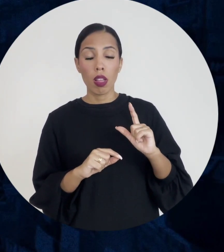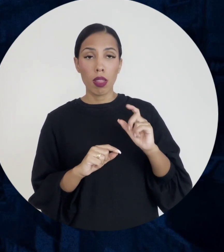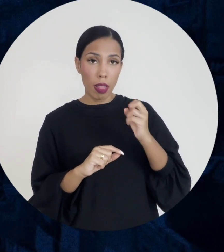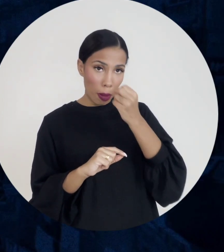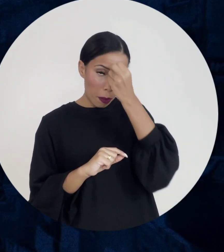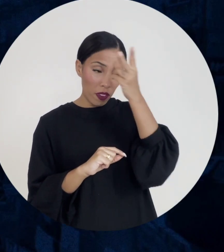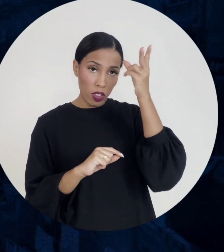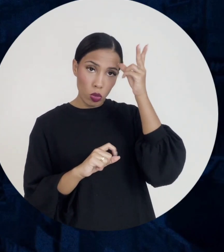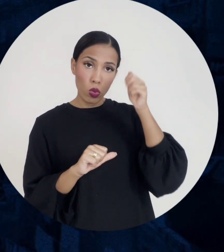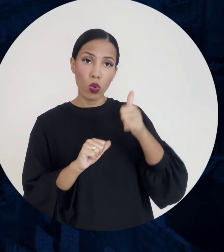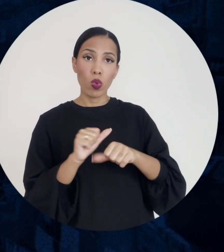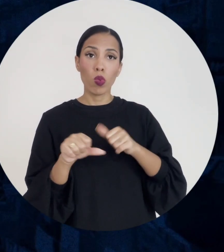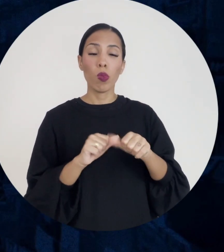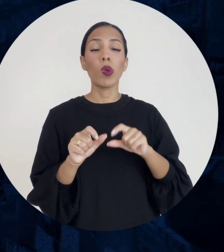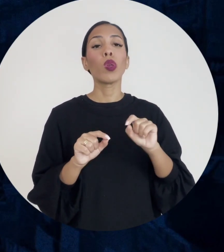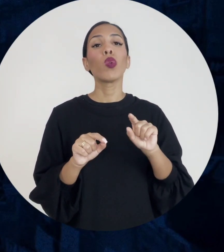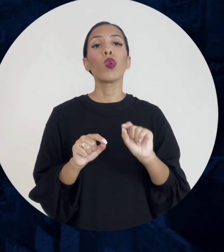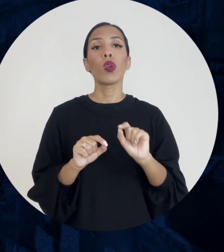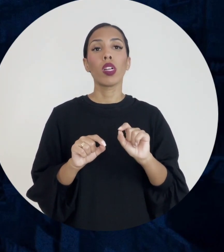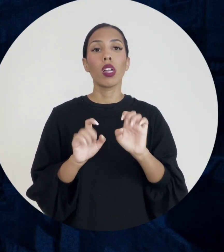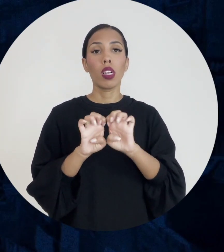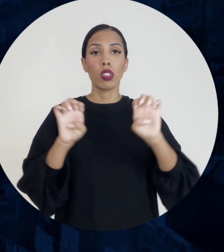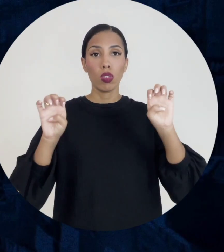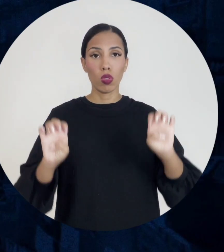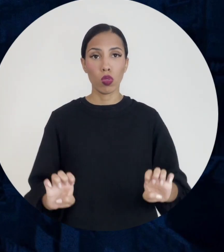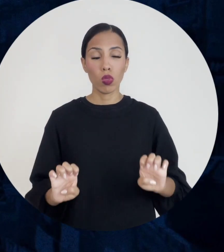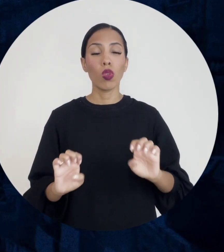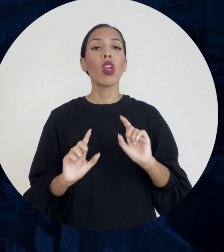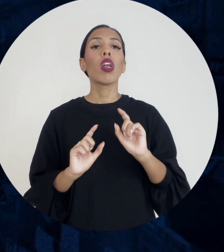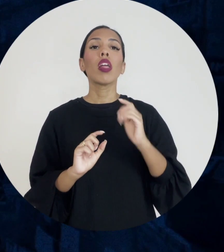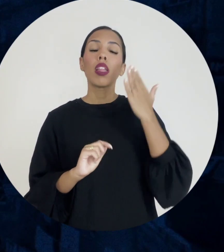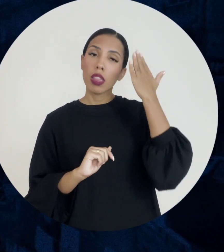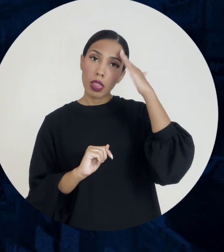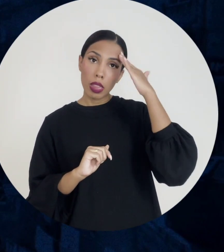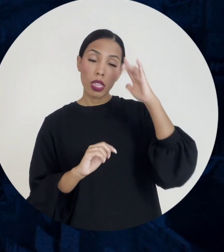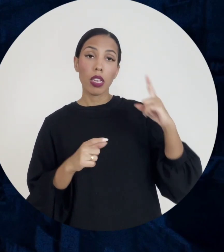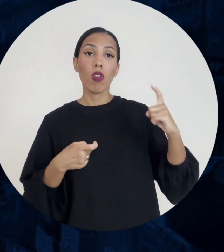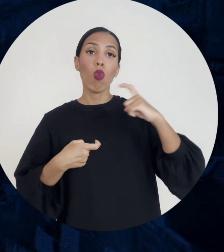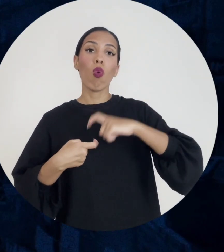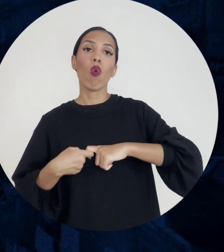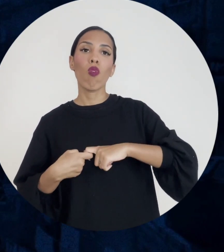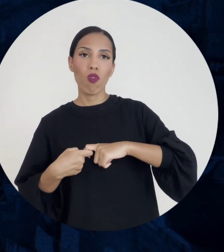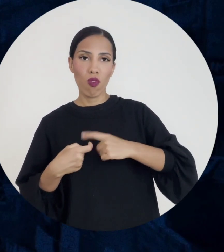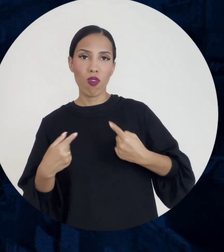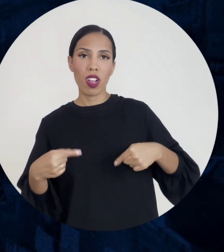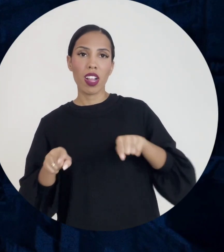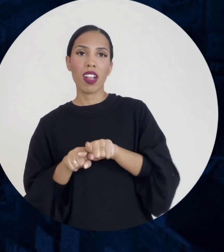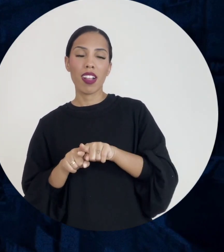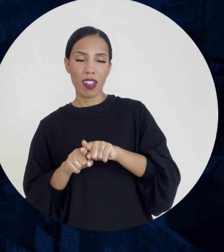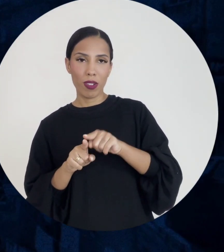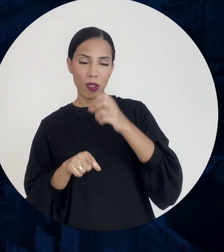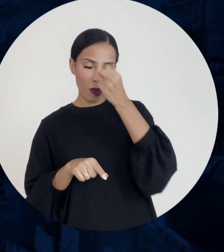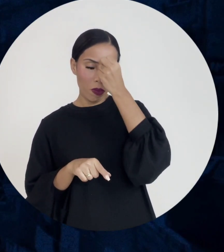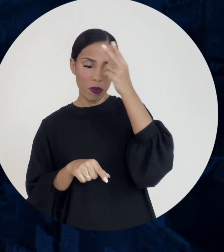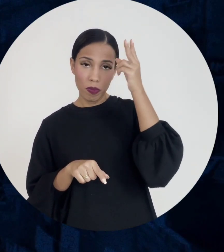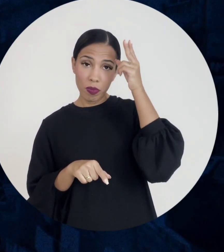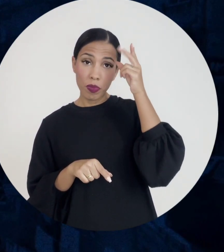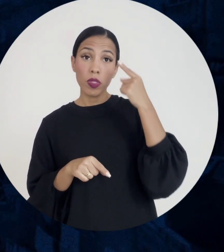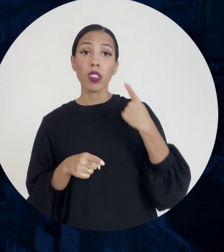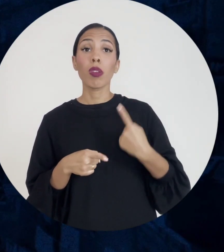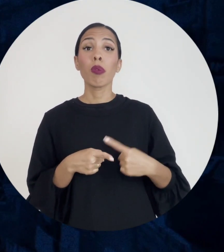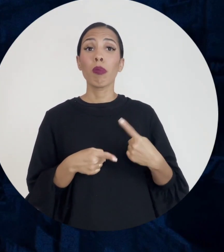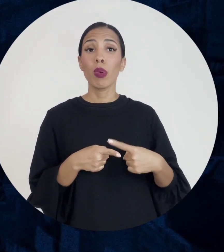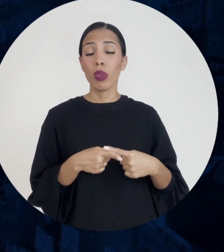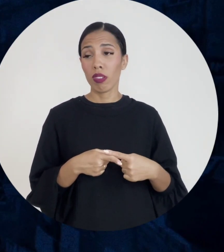prefeitura? Talvez até na estrutura, para as pessoas entenderem o que é um convênio com a prefeitura, né? A senhora que viveu lá dentro. Porque